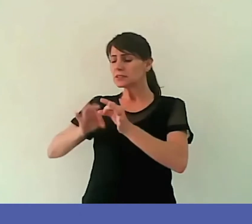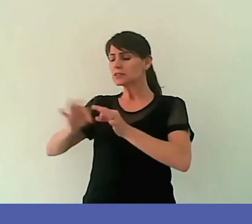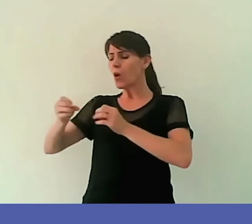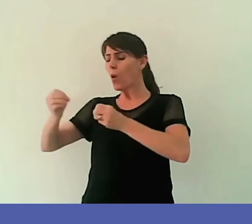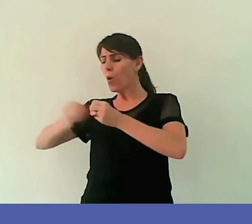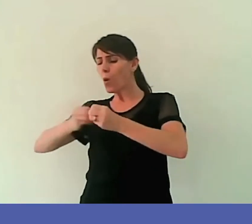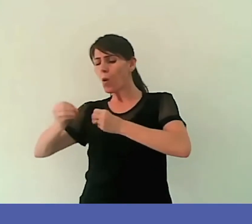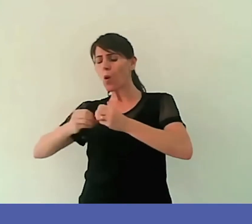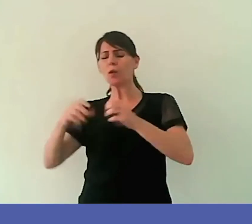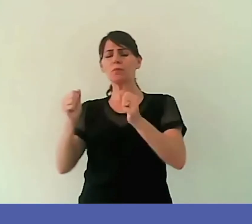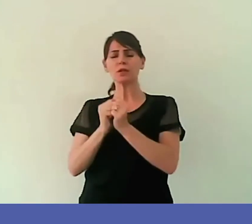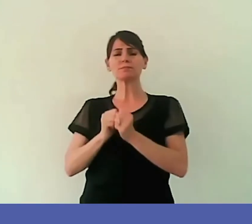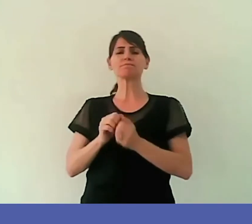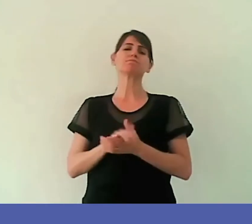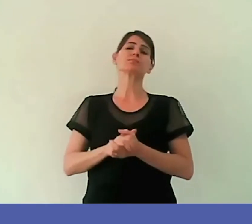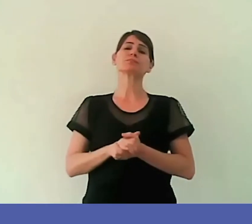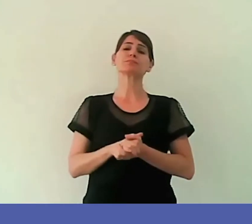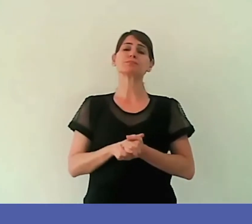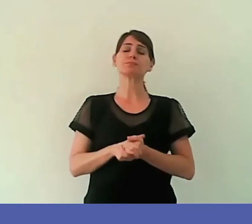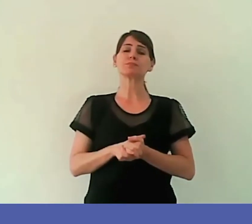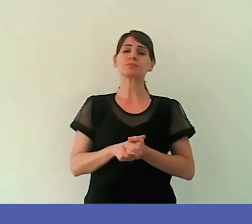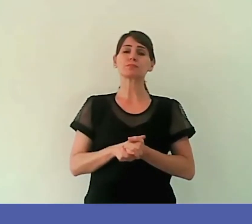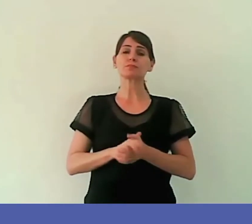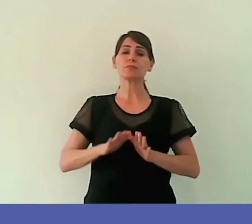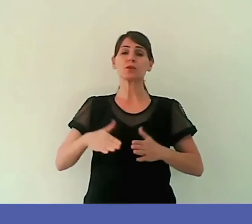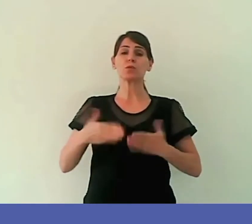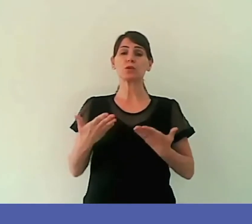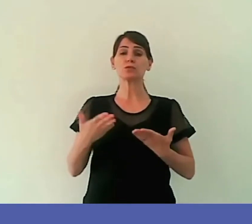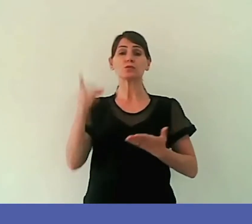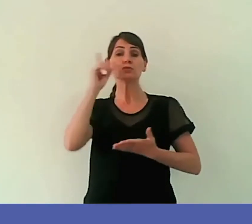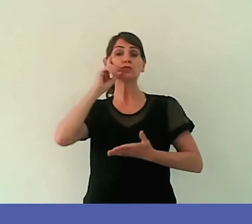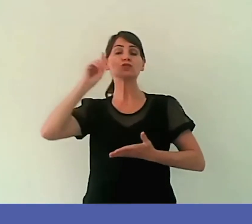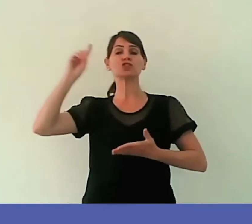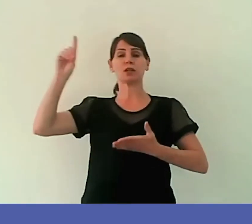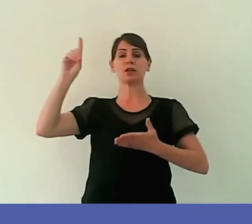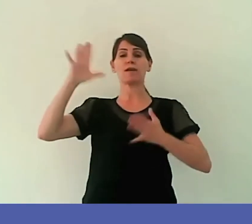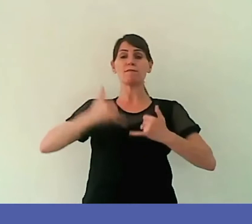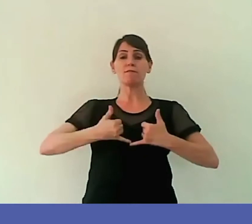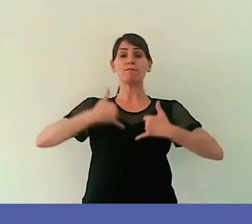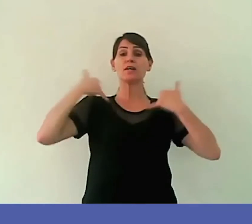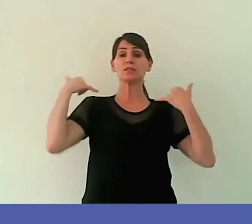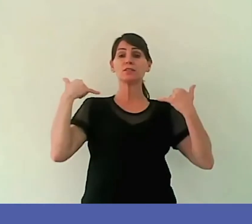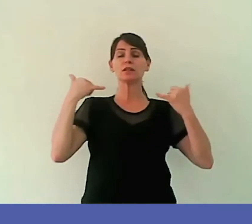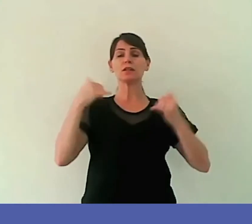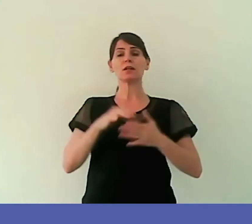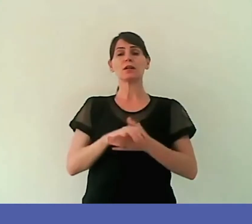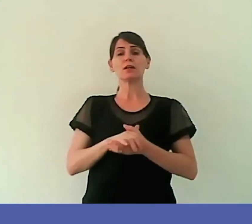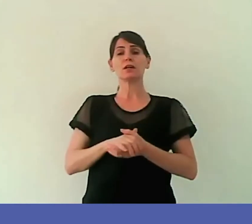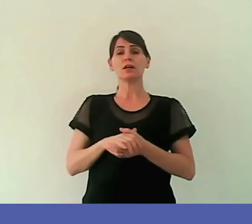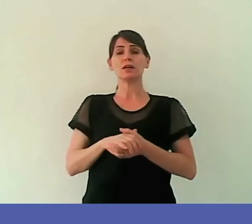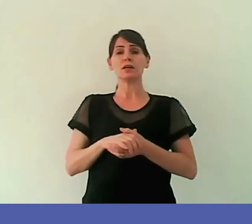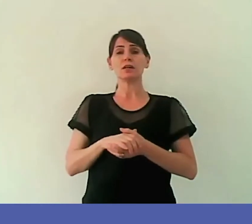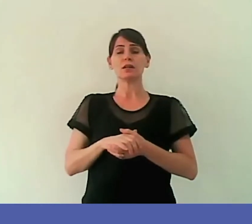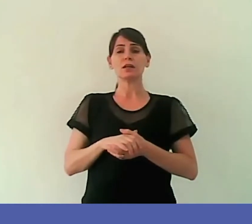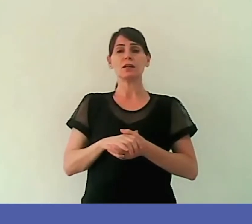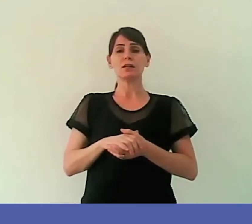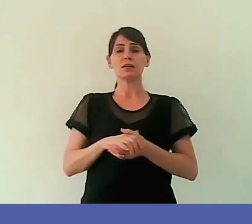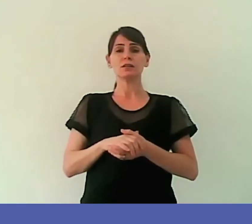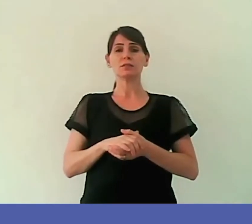né? Então, quando chegar naquele dia, irmãos, não só aqui